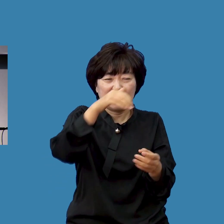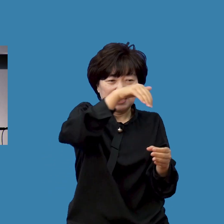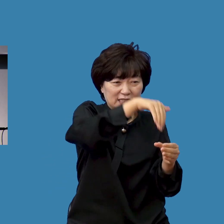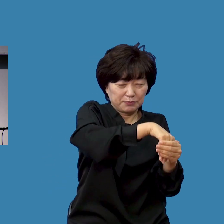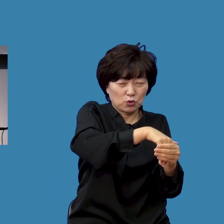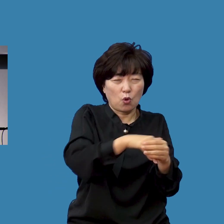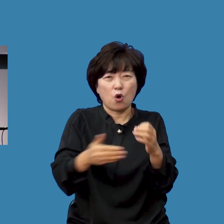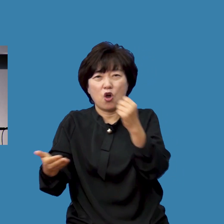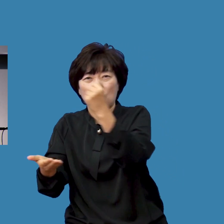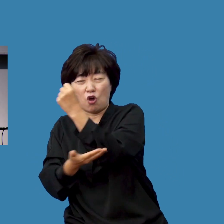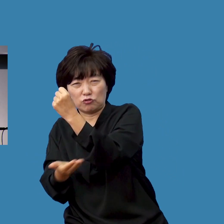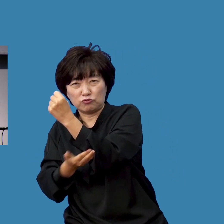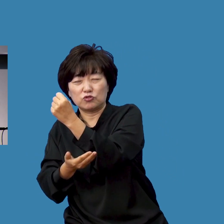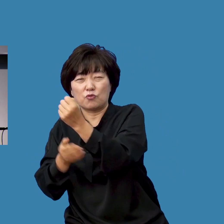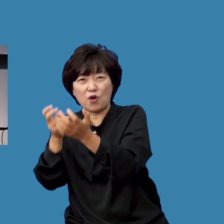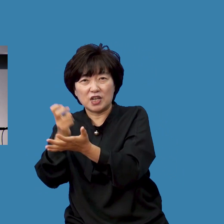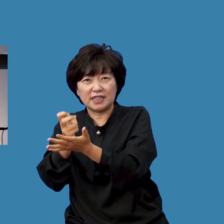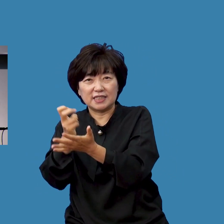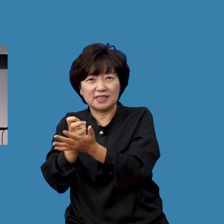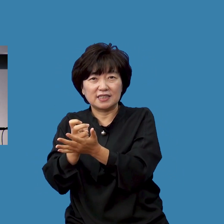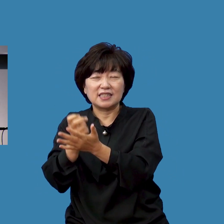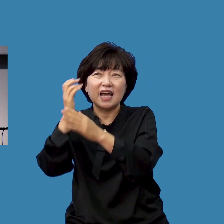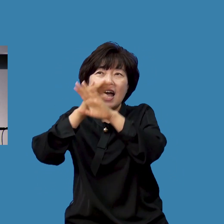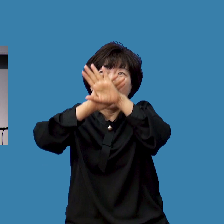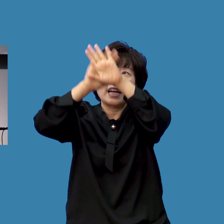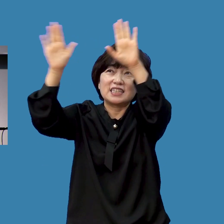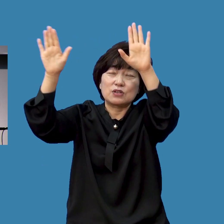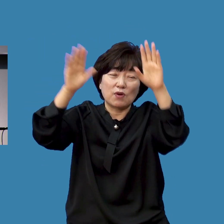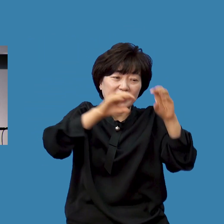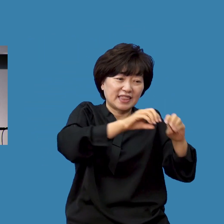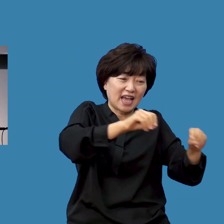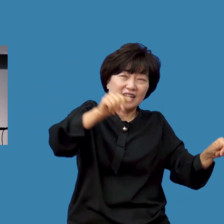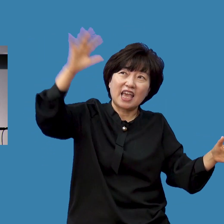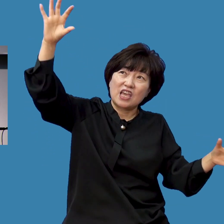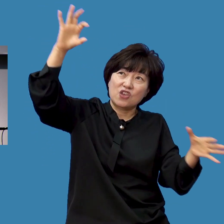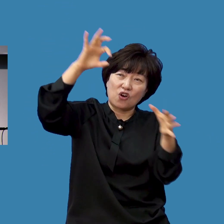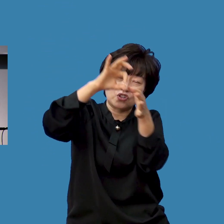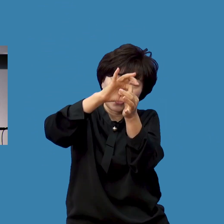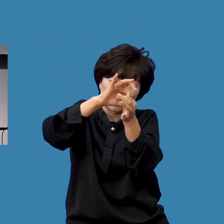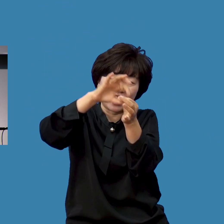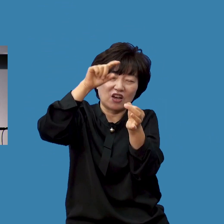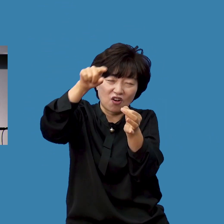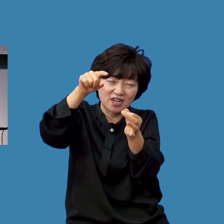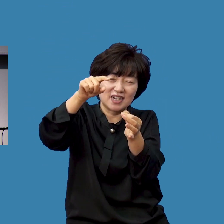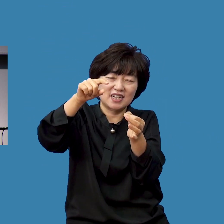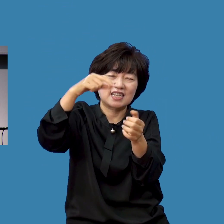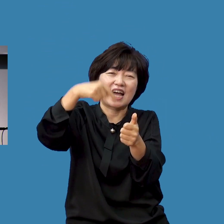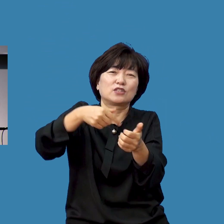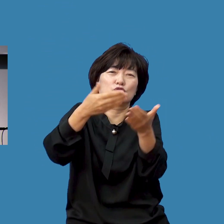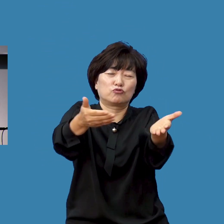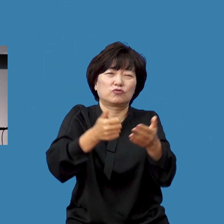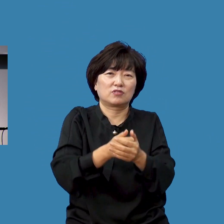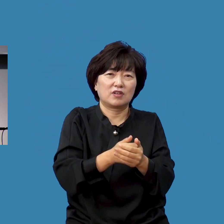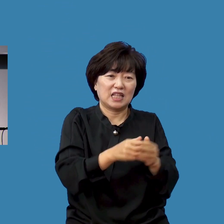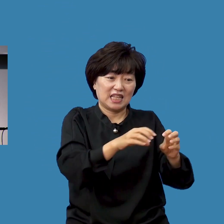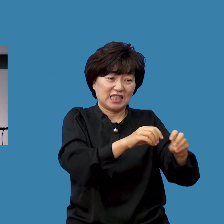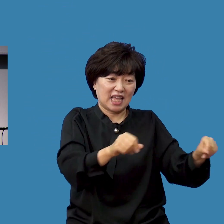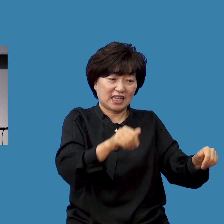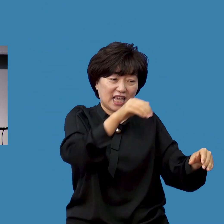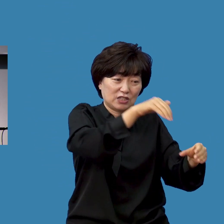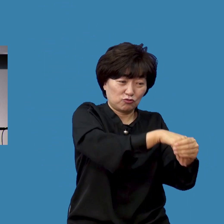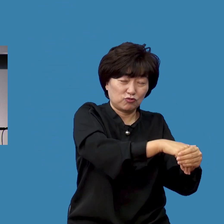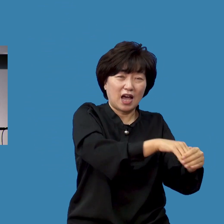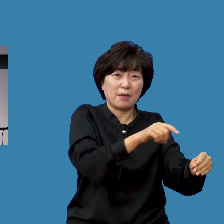심고 거두는 원리는 하늘과 땅이 연결되어 있다고 하는 진리를 가르치는 것이지, 땅의 것으로